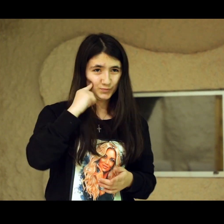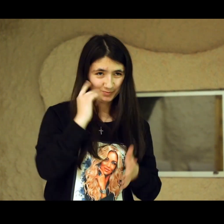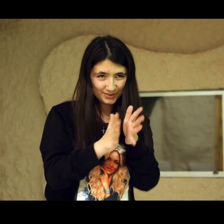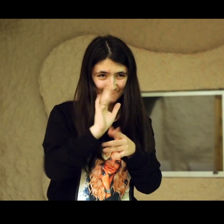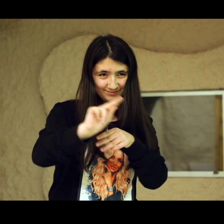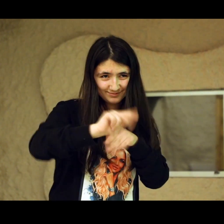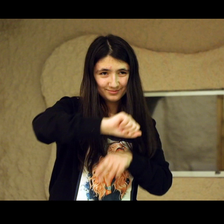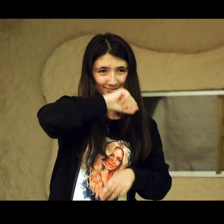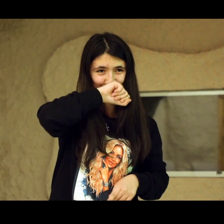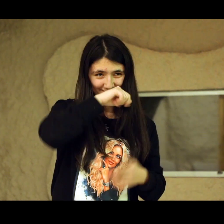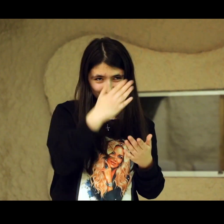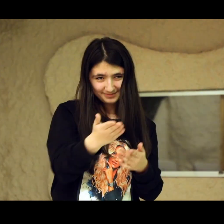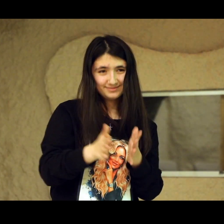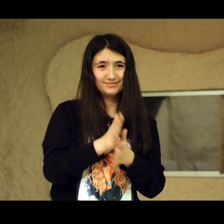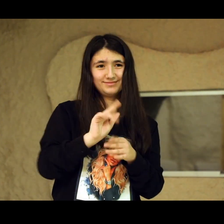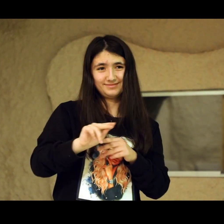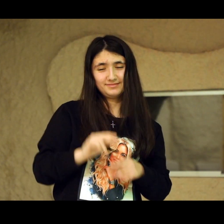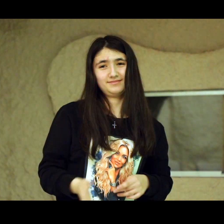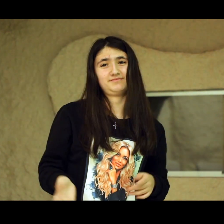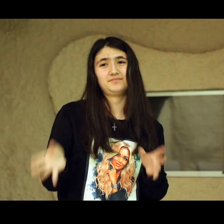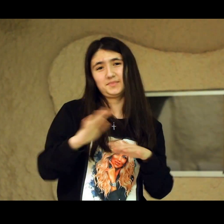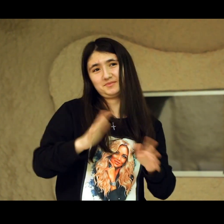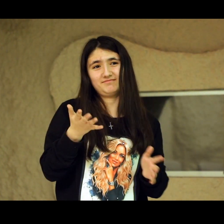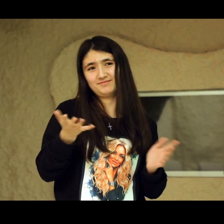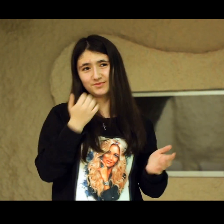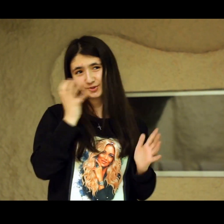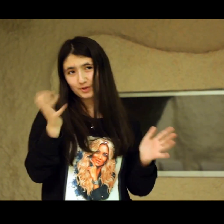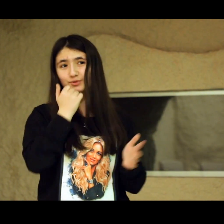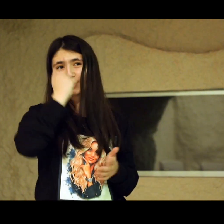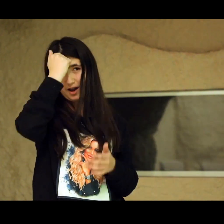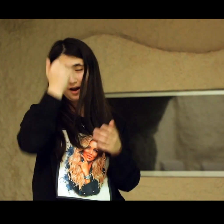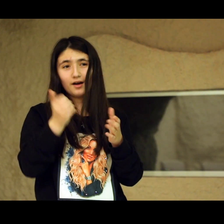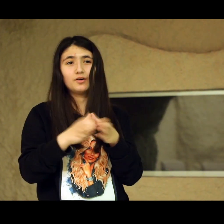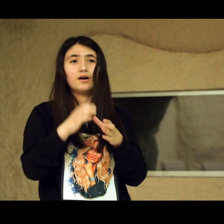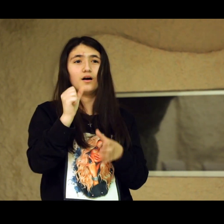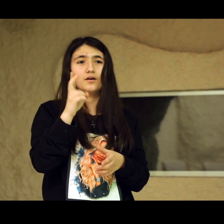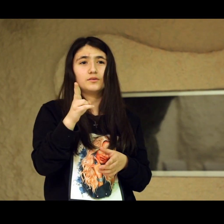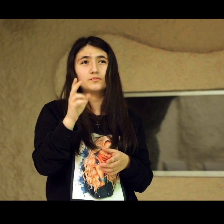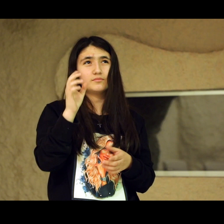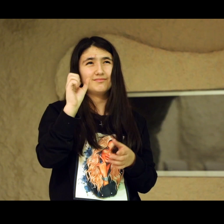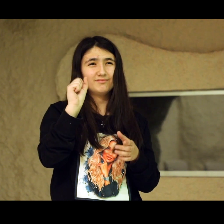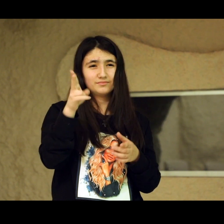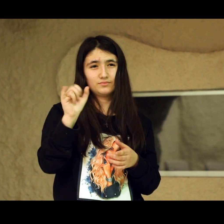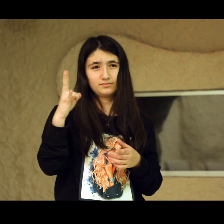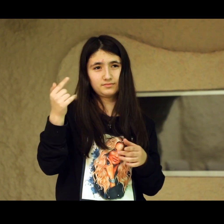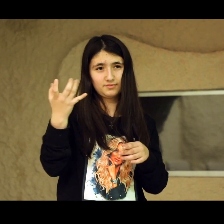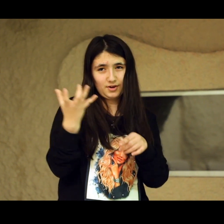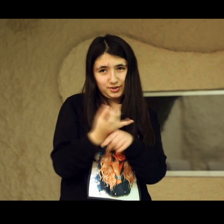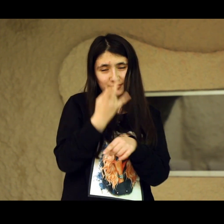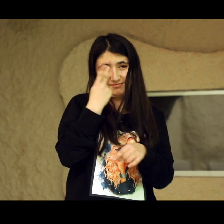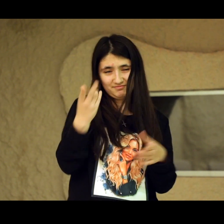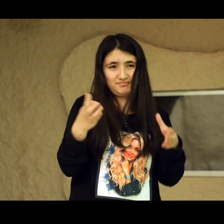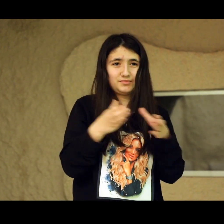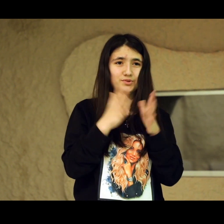ասած, իմ մեջ թեթևություն զգացի, այդ ծանրության զգացողությունը անցավ, որ ես առաջին անգամ զգացի,